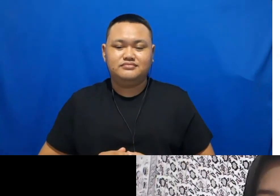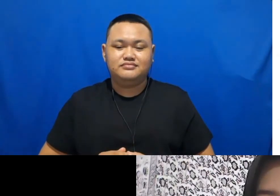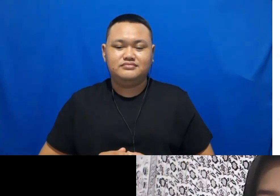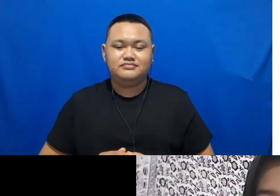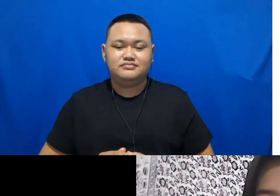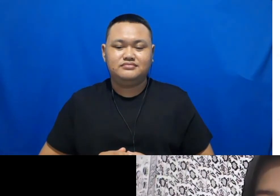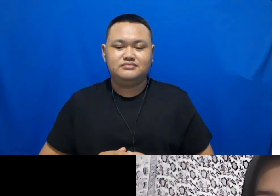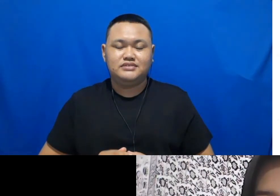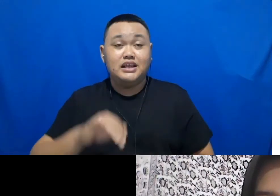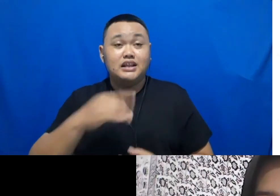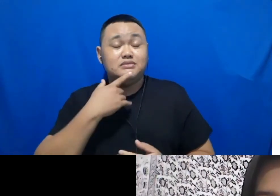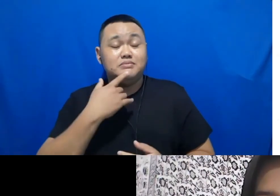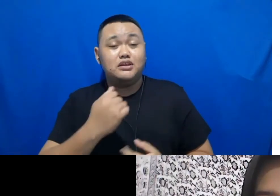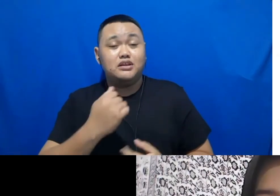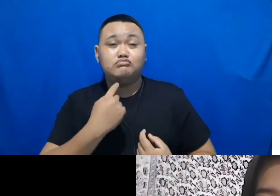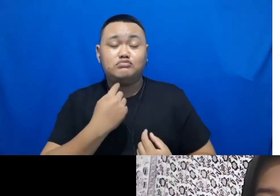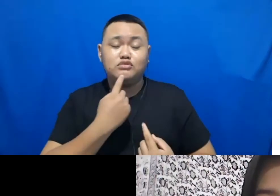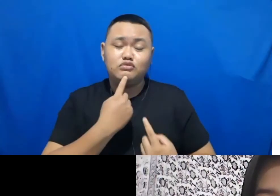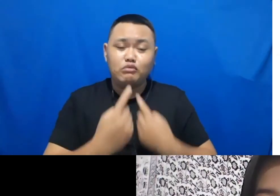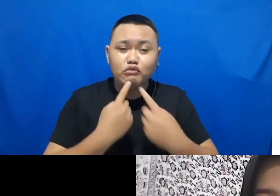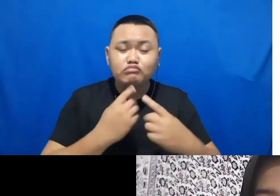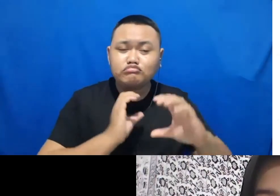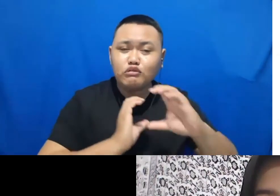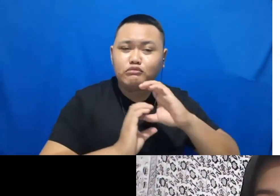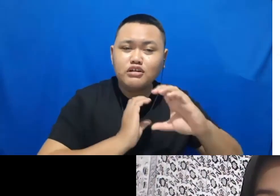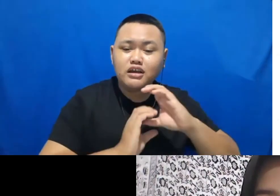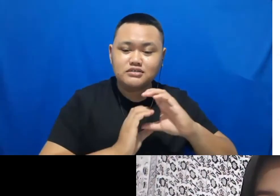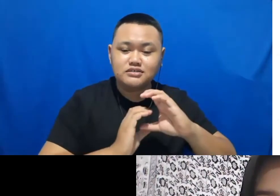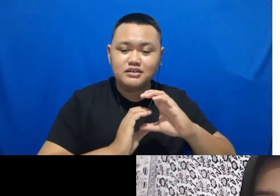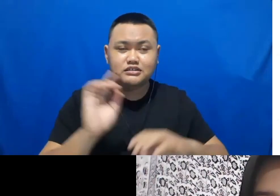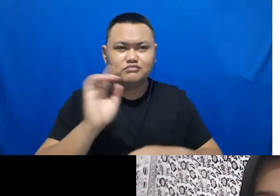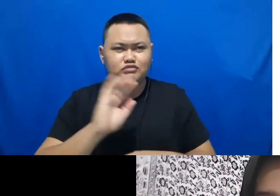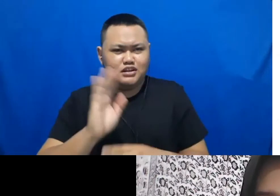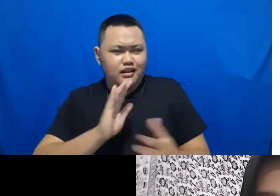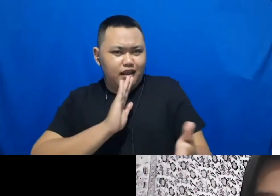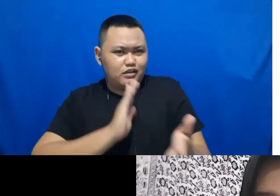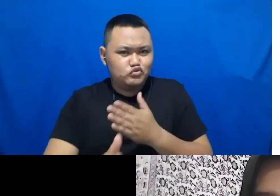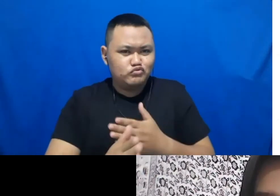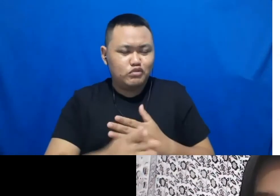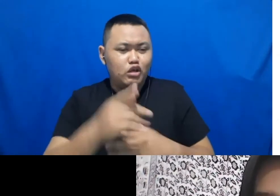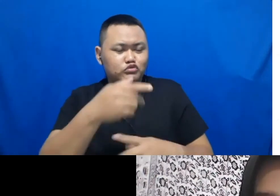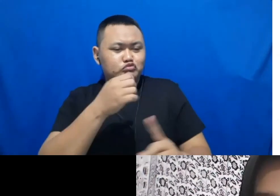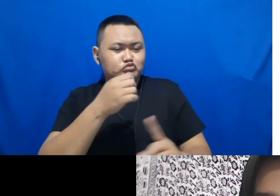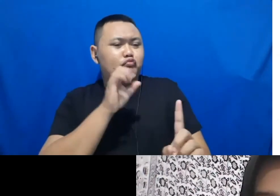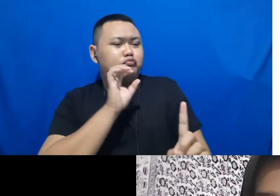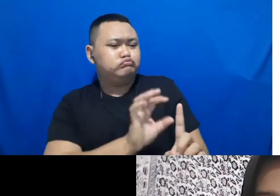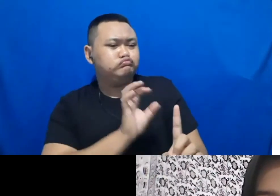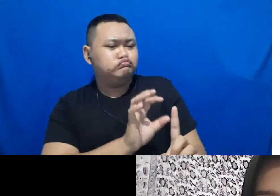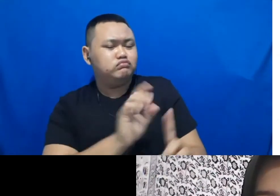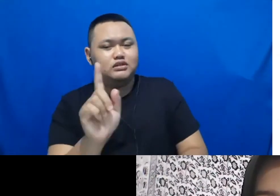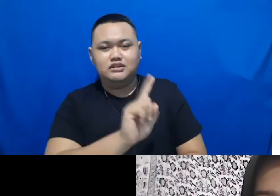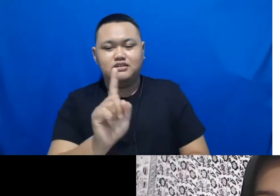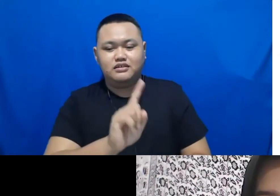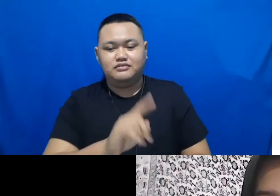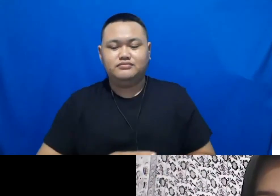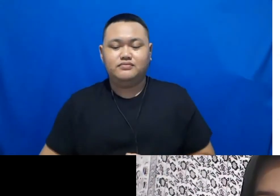ini satu hal ya yang sangat penting di dalam membangun sekolah yang responsif gender.